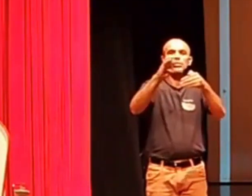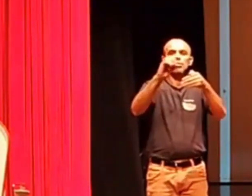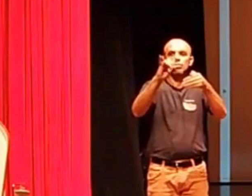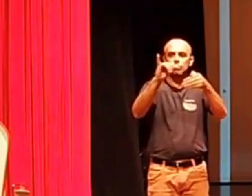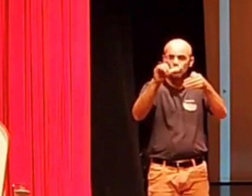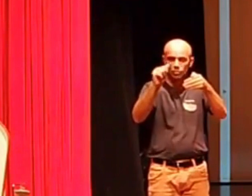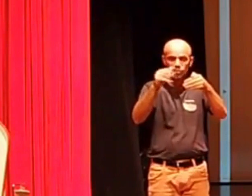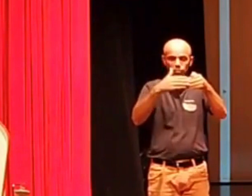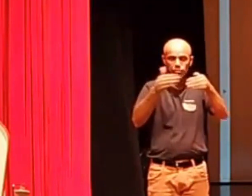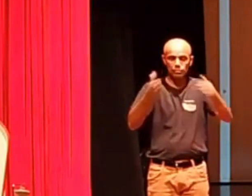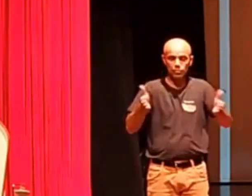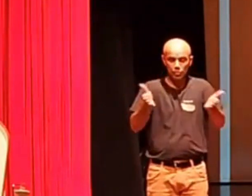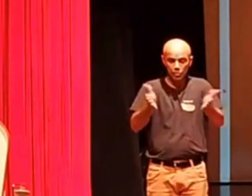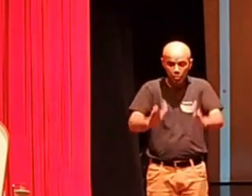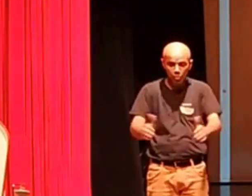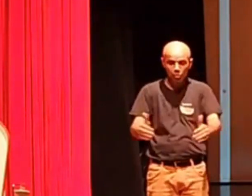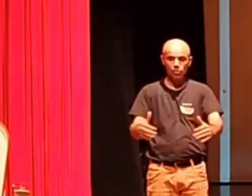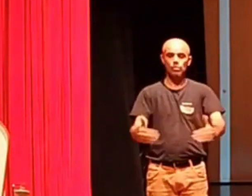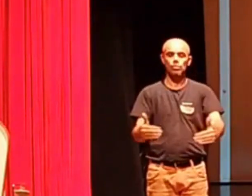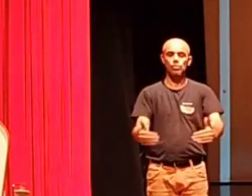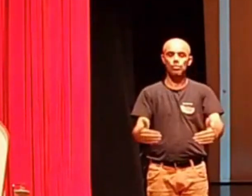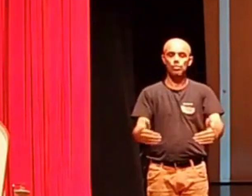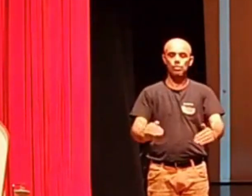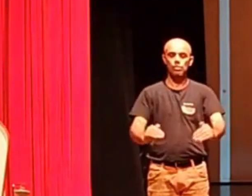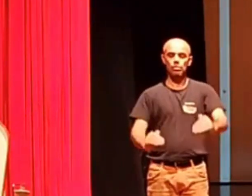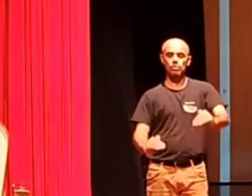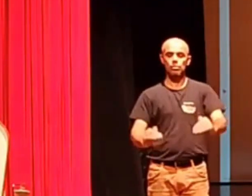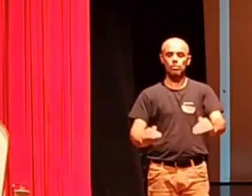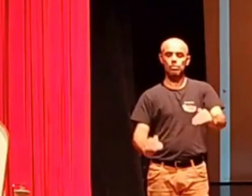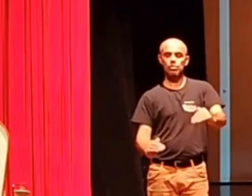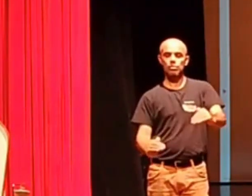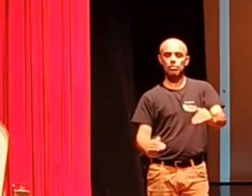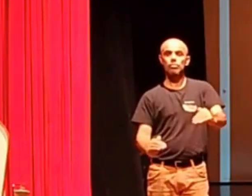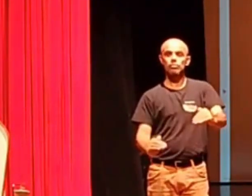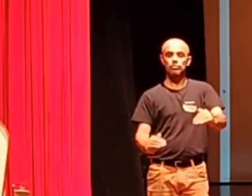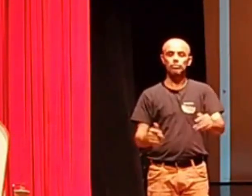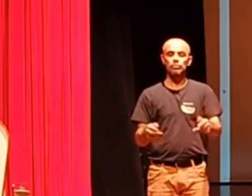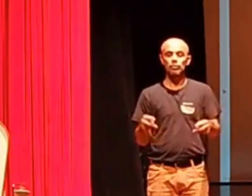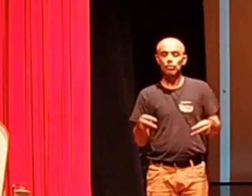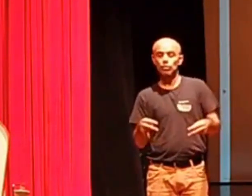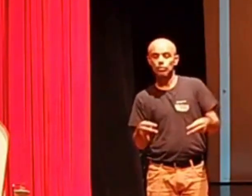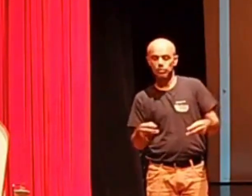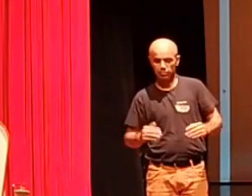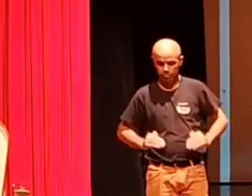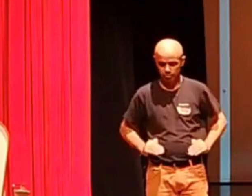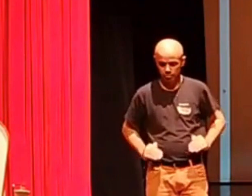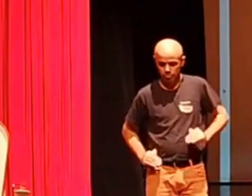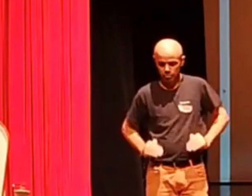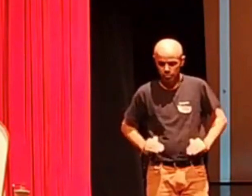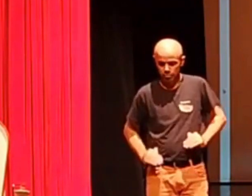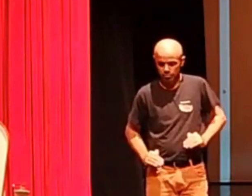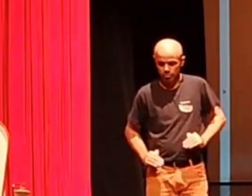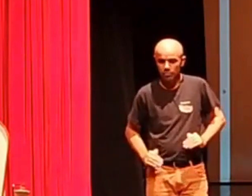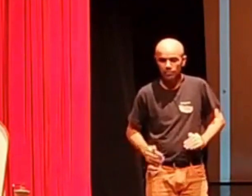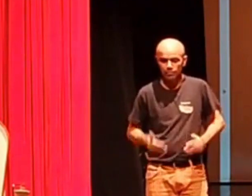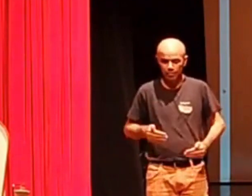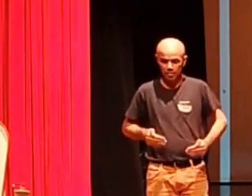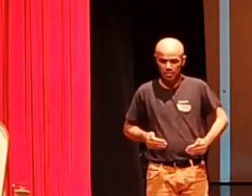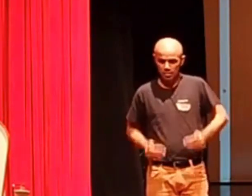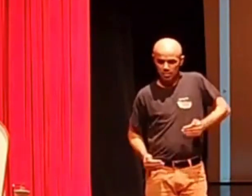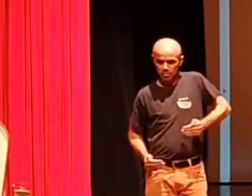a cintura que eu falei, né? Uma mais cavada, outra mais reta. O desalinhamento, né, que eu mencionei